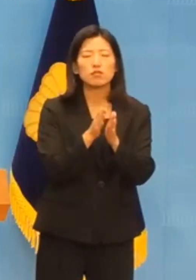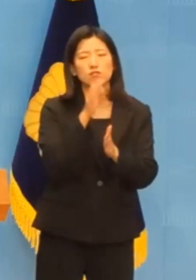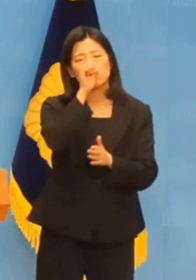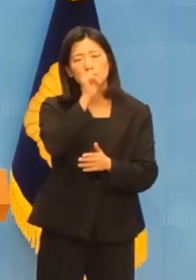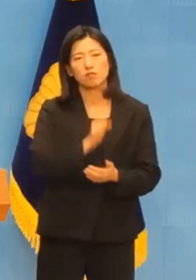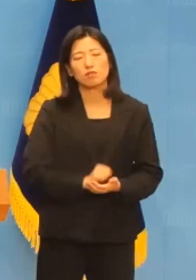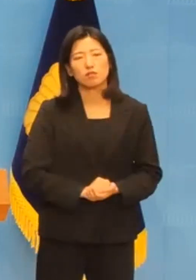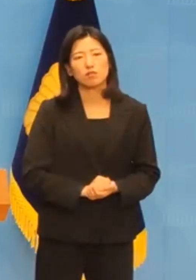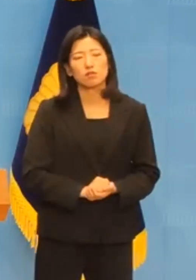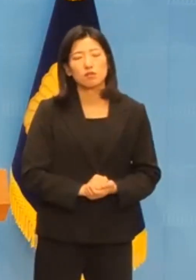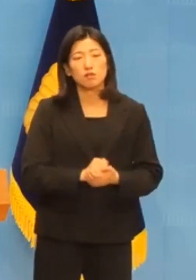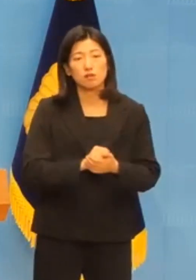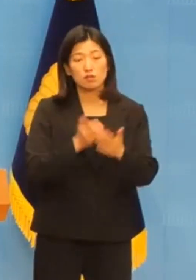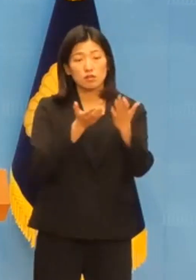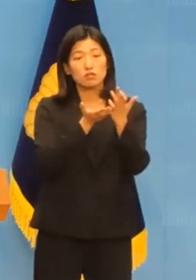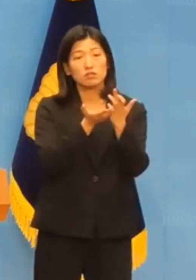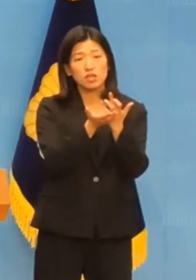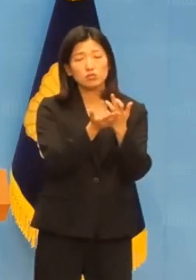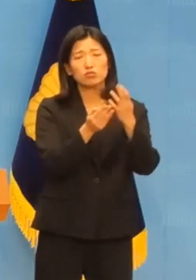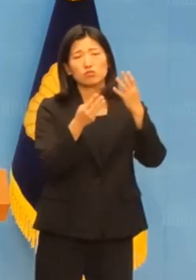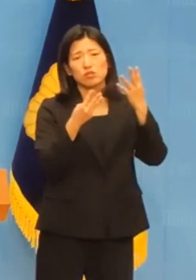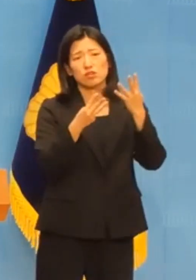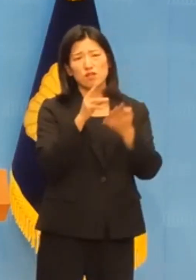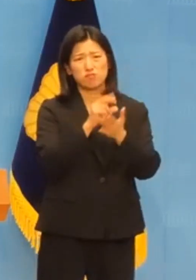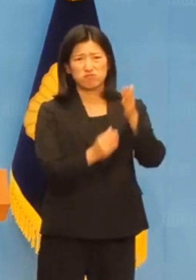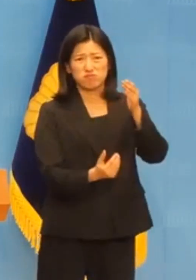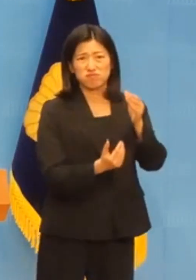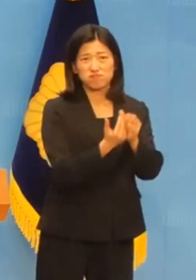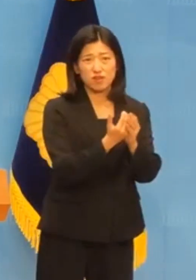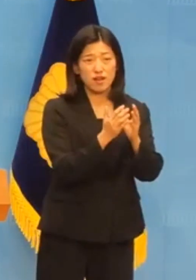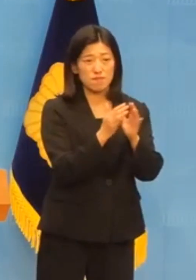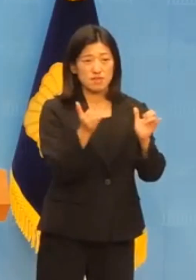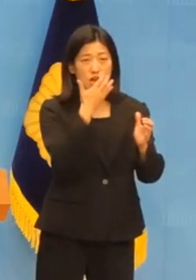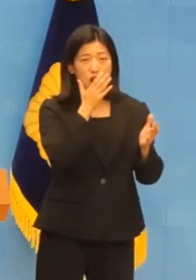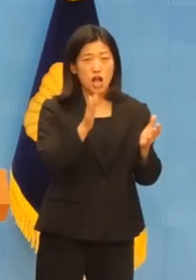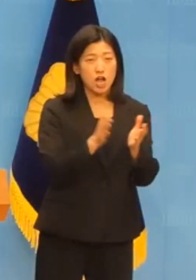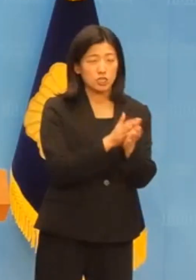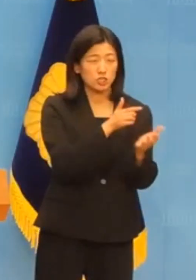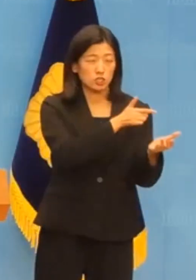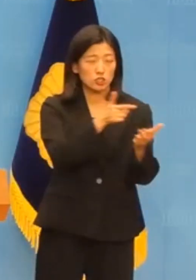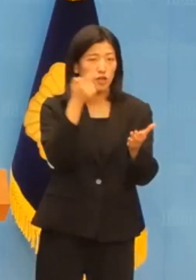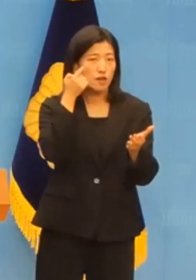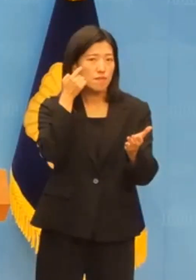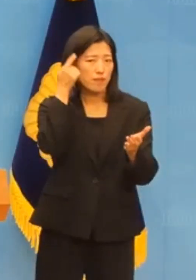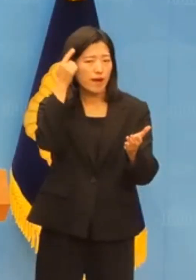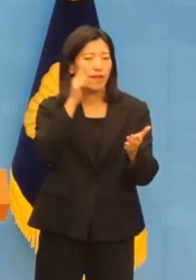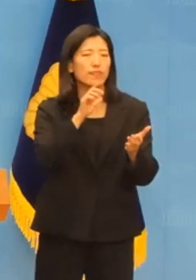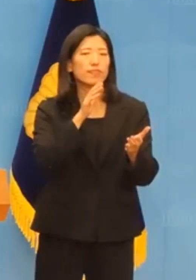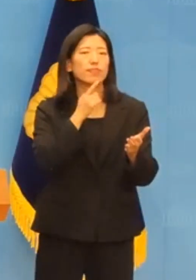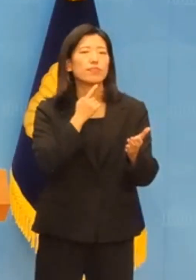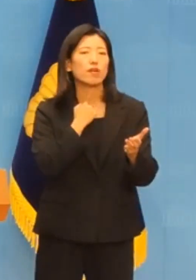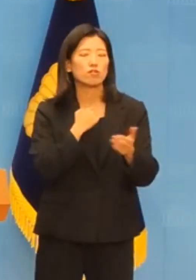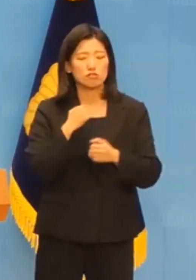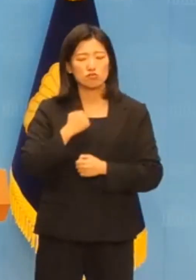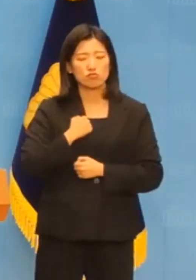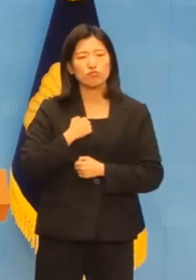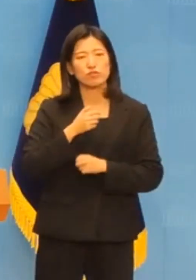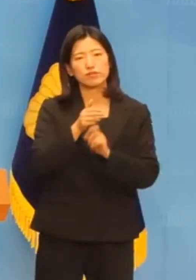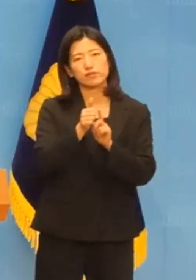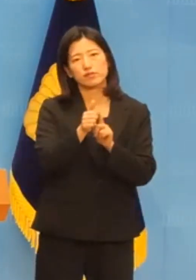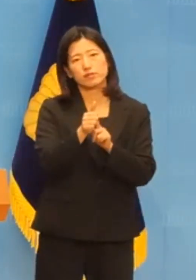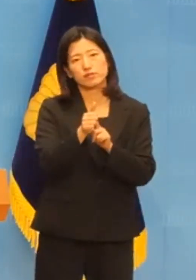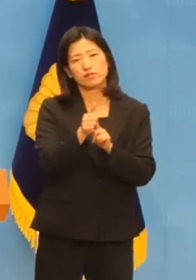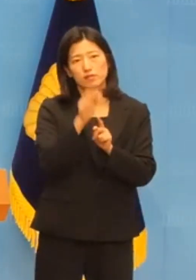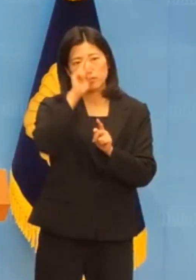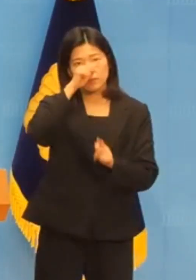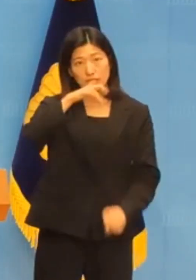대통령께서 제주 4.3 민간학살 작전 책임자인 고 박진경 대령의 국가유공자 지정